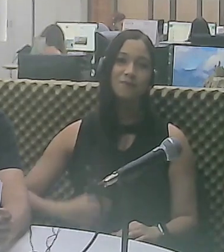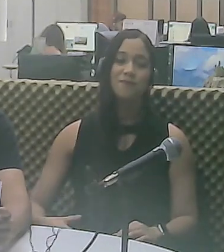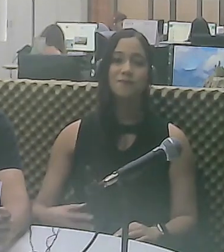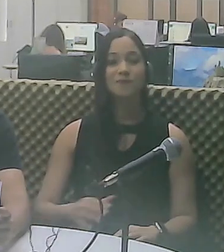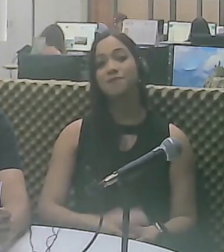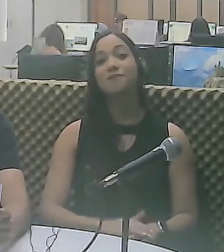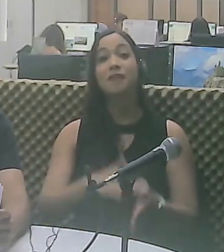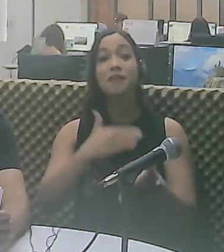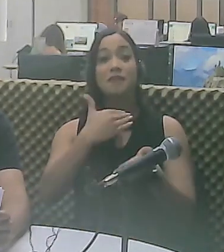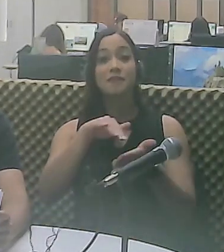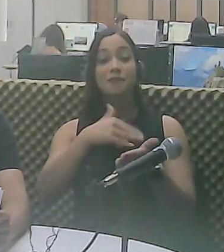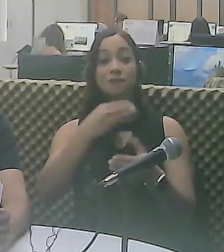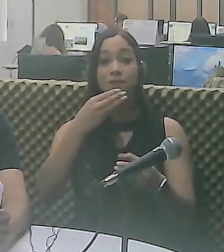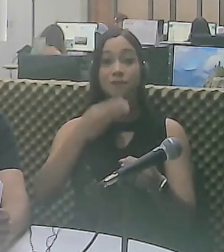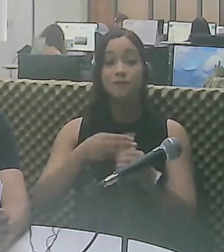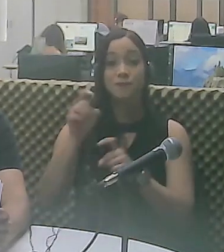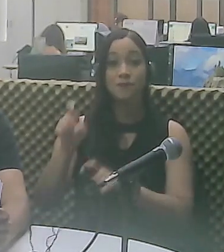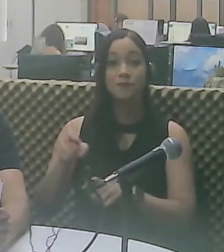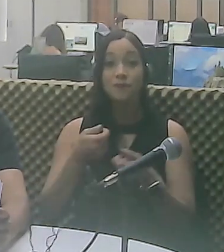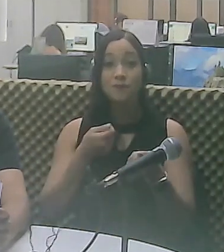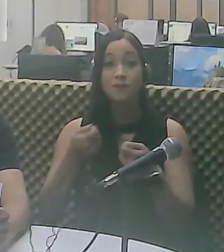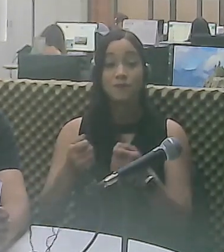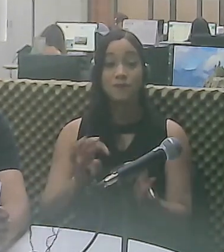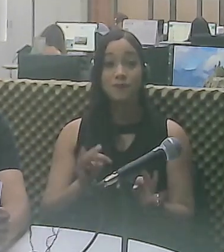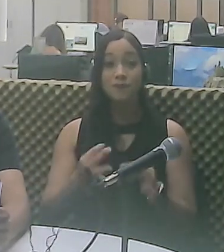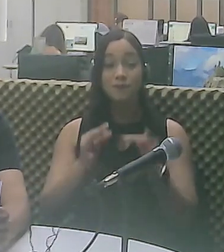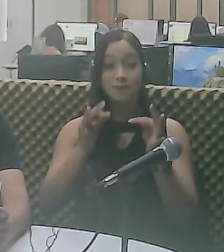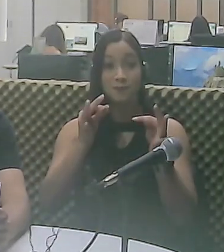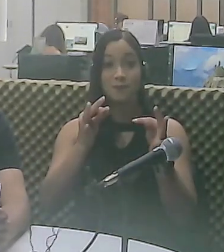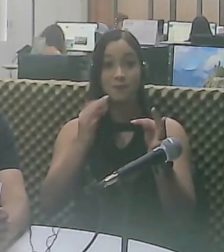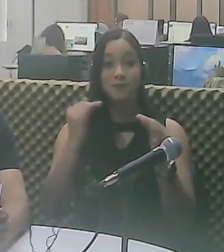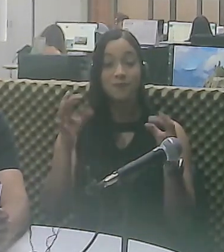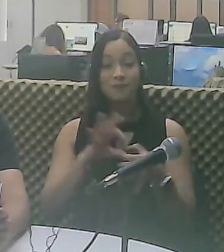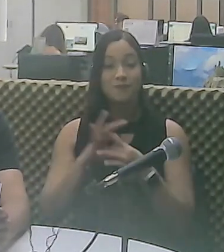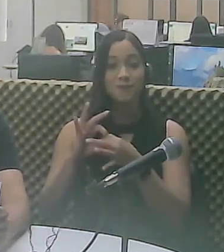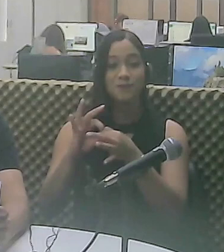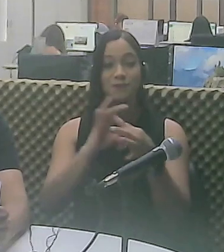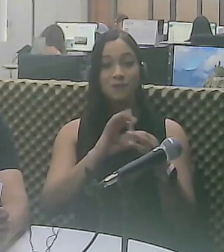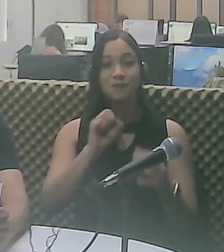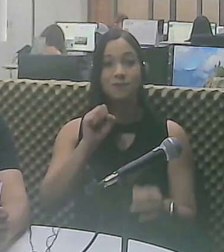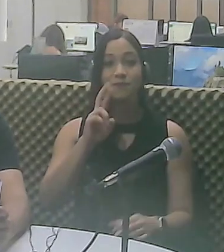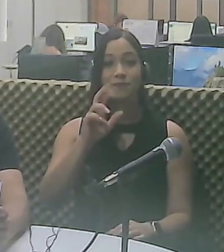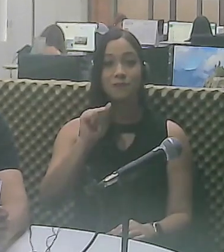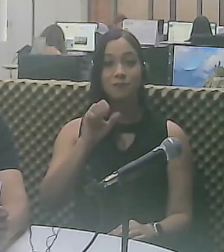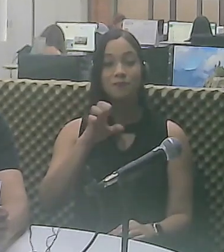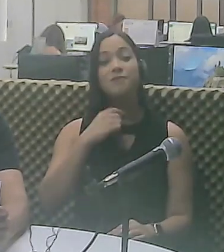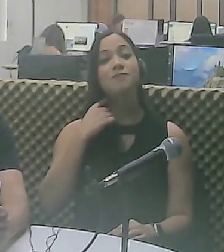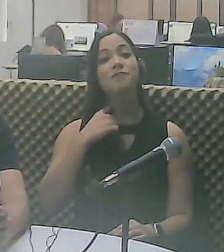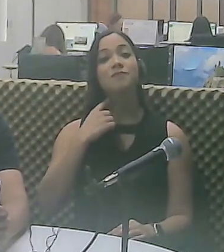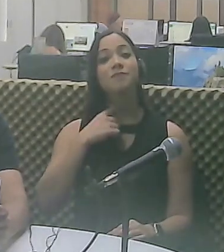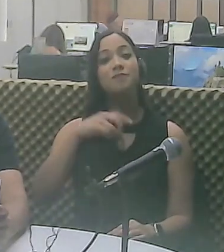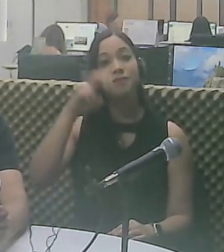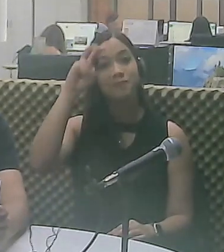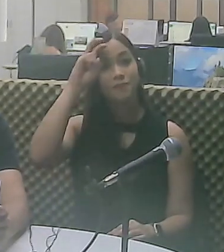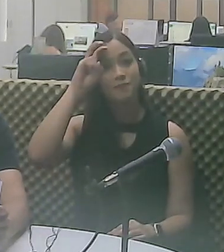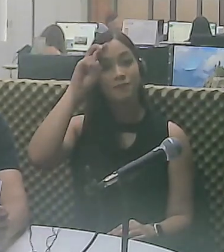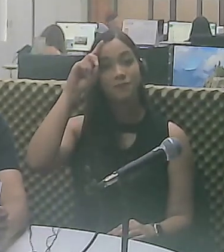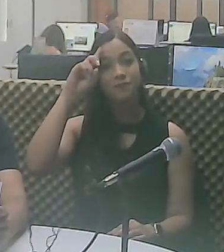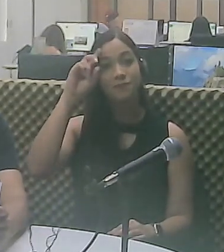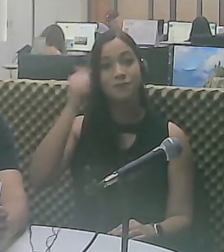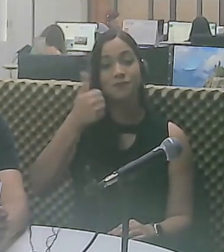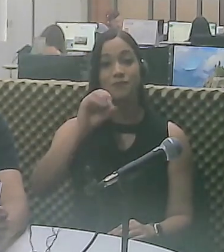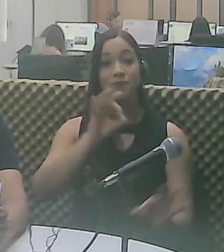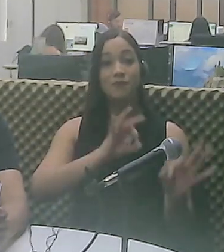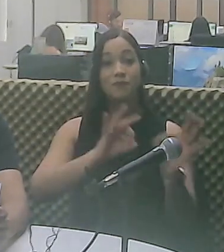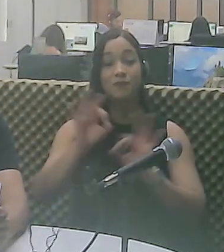a secretaria municipal de agronegócio economia e inovação em parceria com Sebrae Minas oferece nesta quinta-feira dia 10